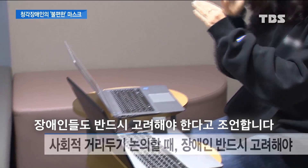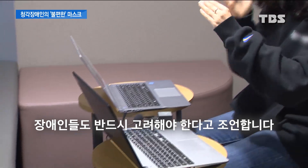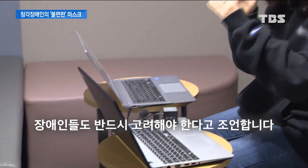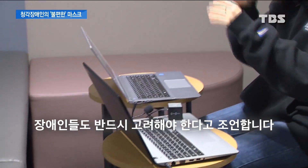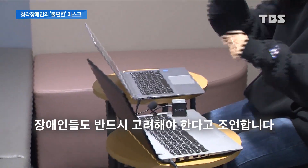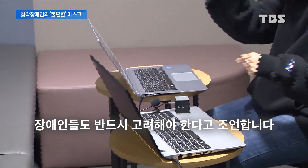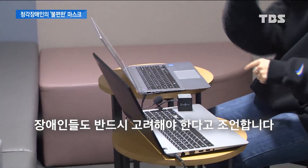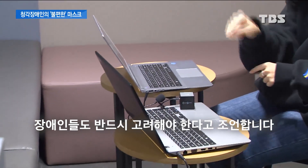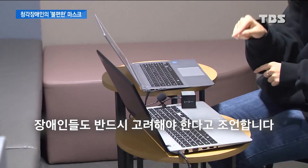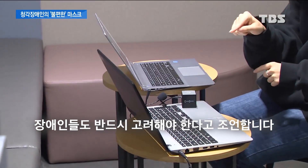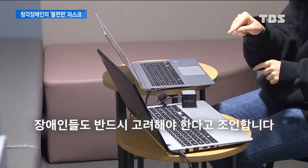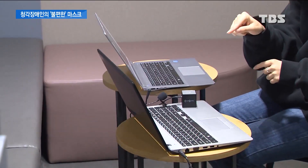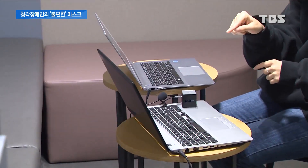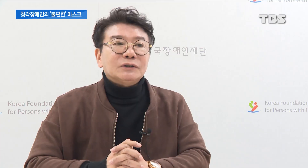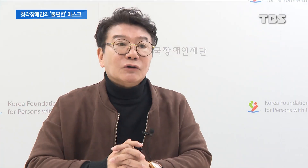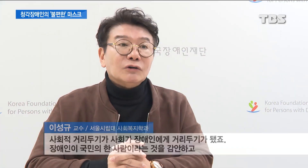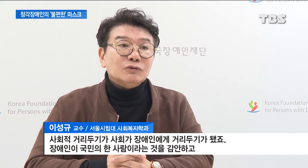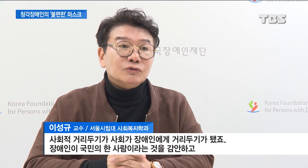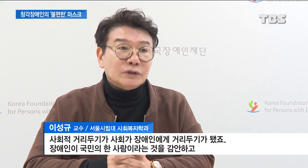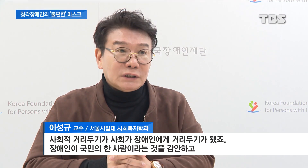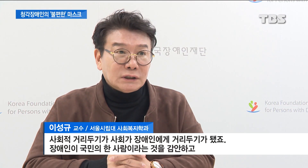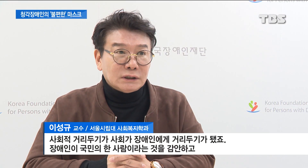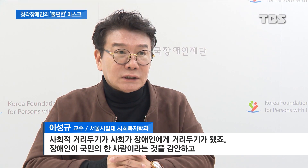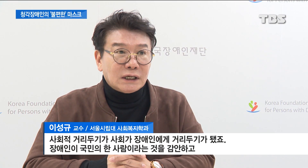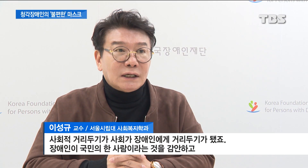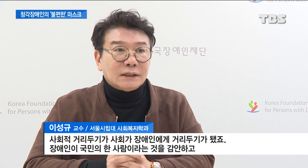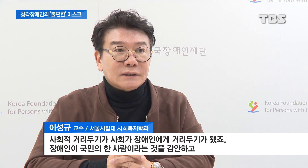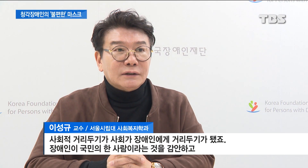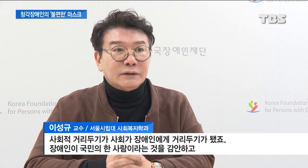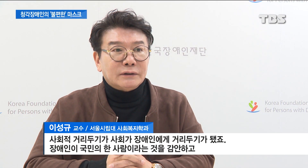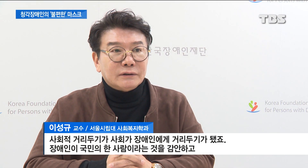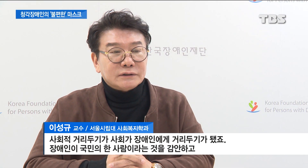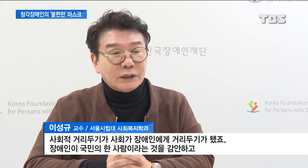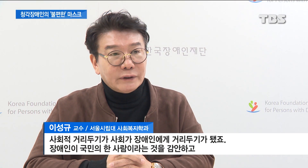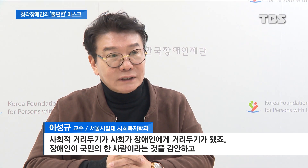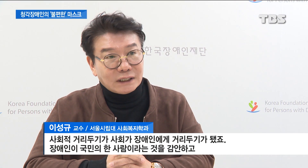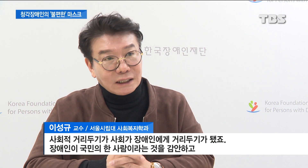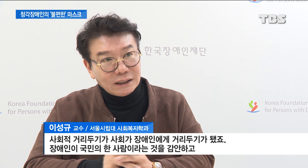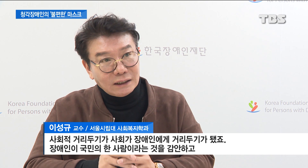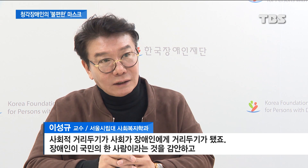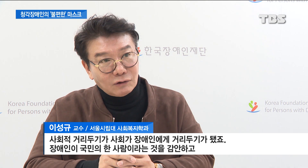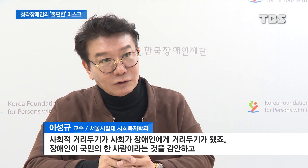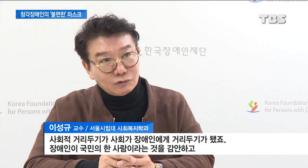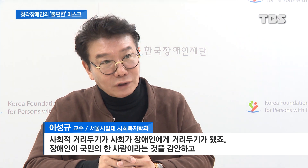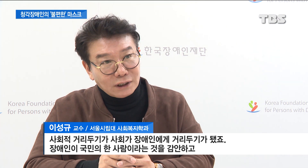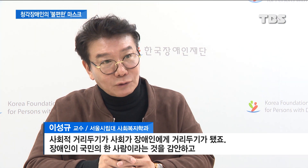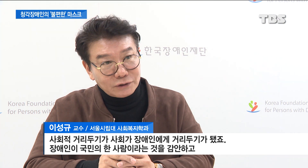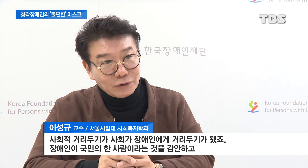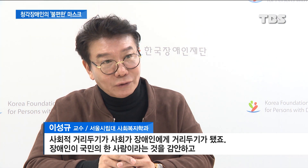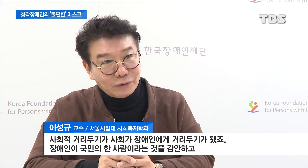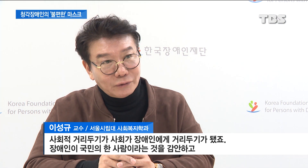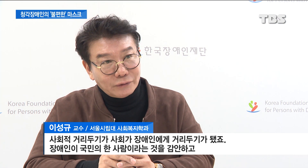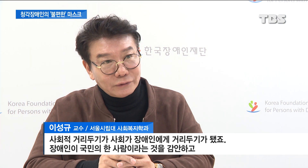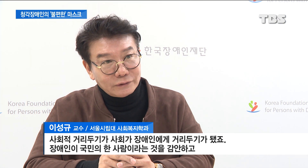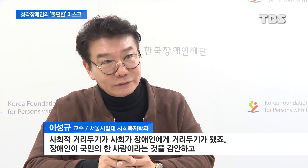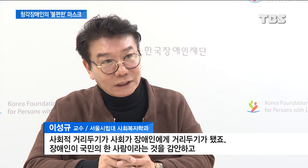조언합니다. 사회적 거리 두기가 사회가 장애인에게 거리 두기가 됐죠.